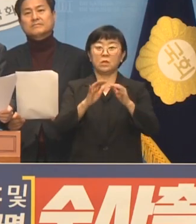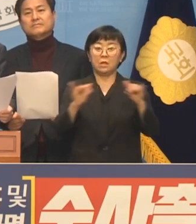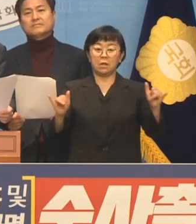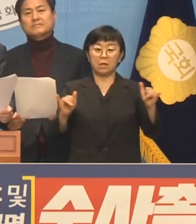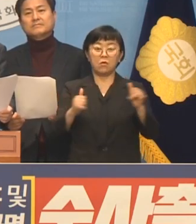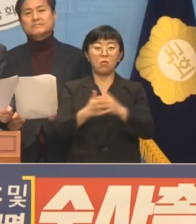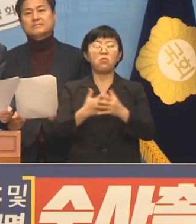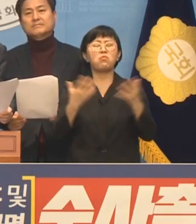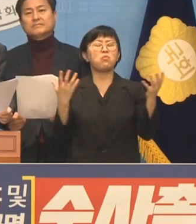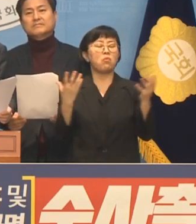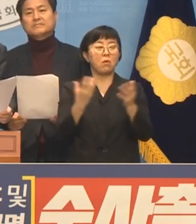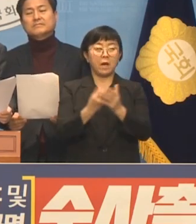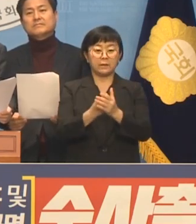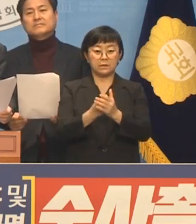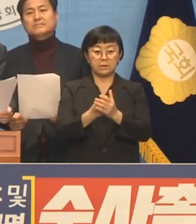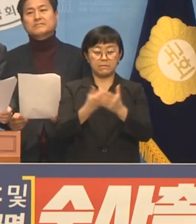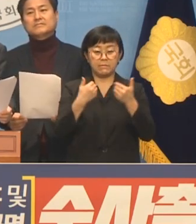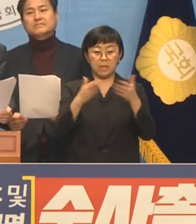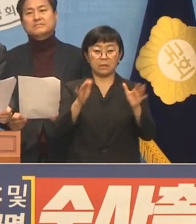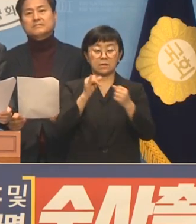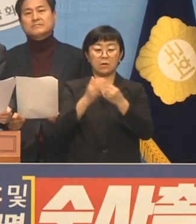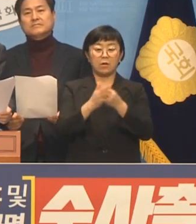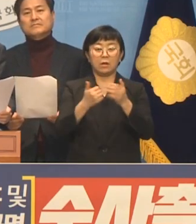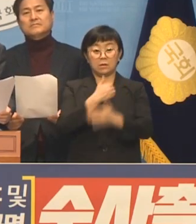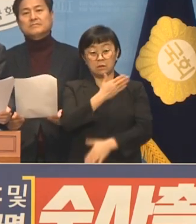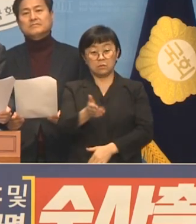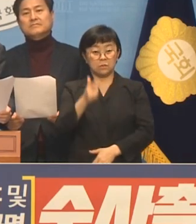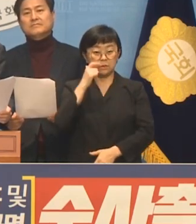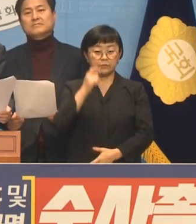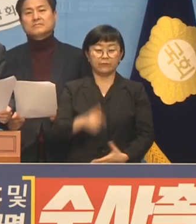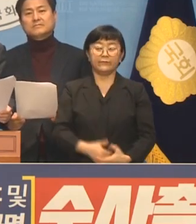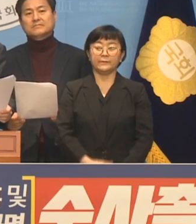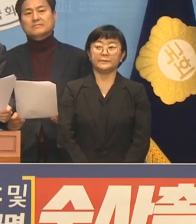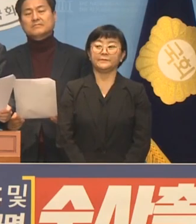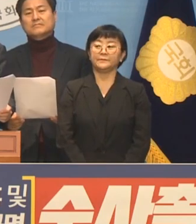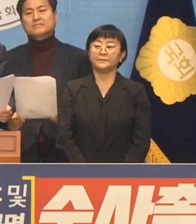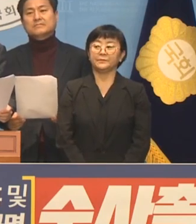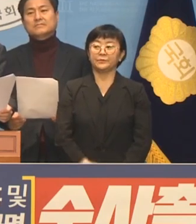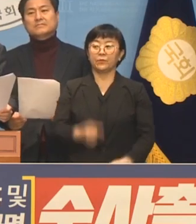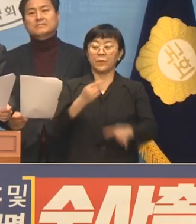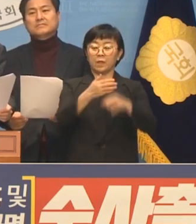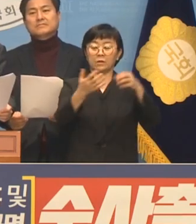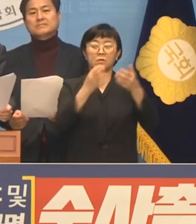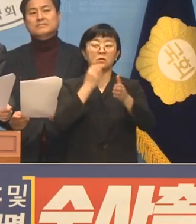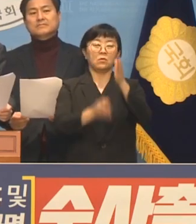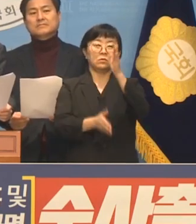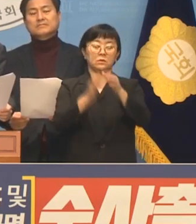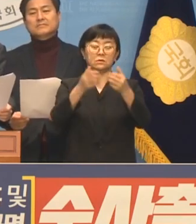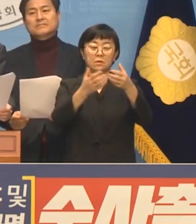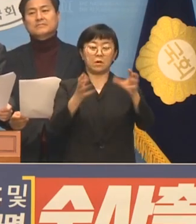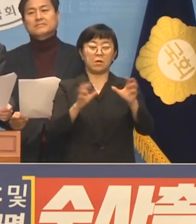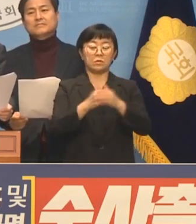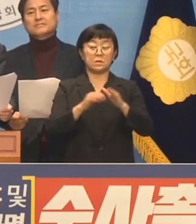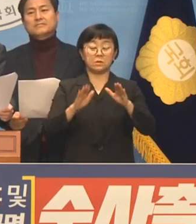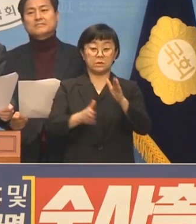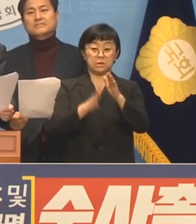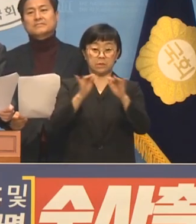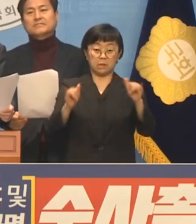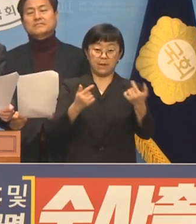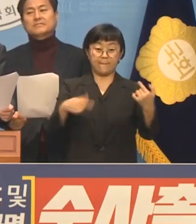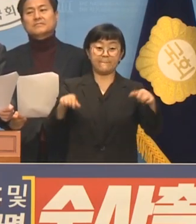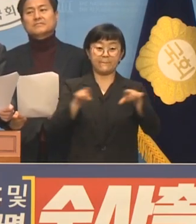국민에게는 박탈합니다. 더 이상 좌시할 수 없습니다. 더불어민주당 서울시당은 우리 서울시민과